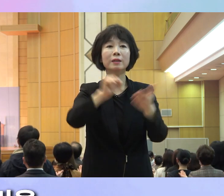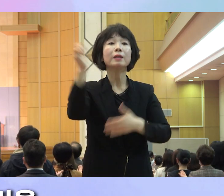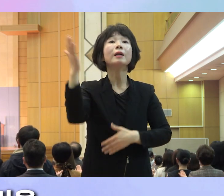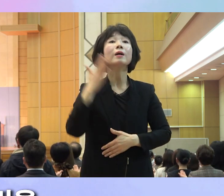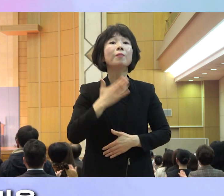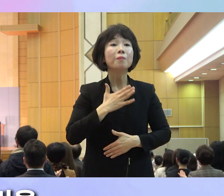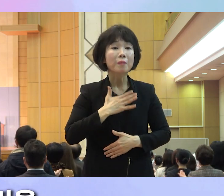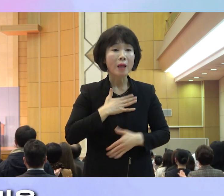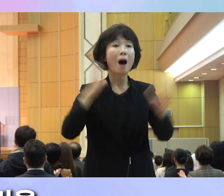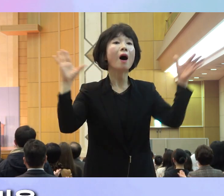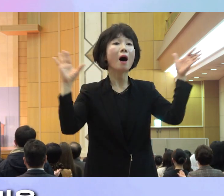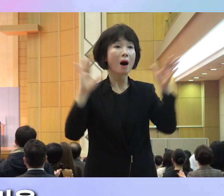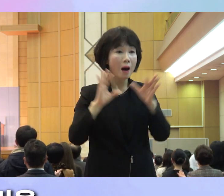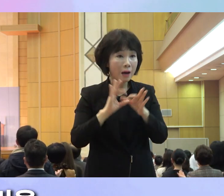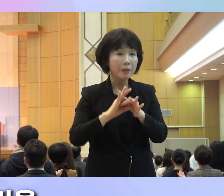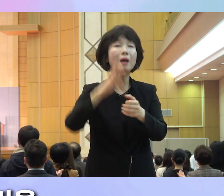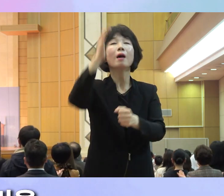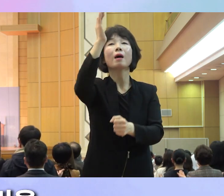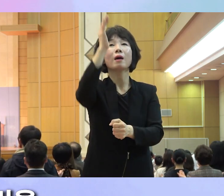좋으신